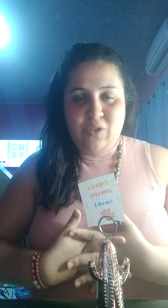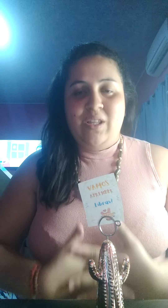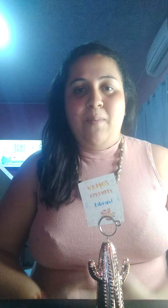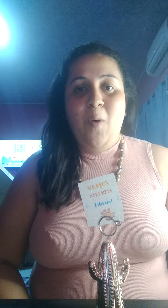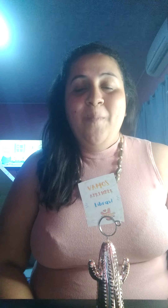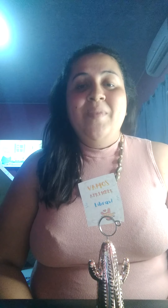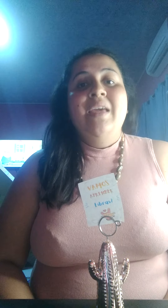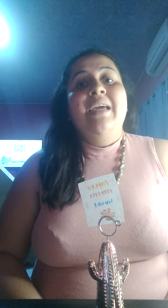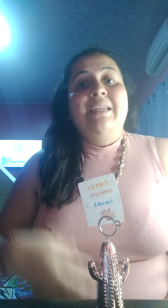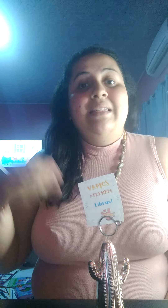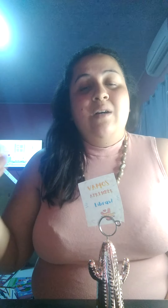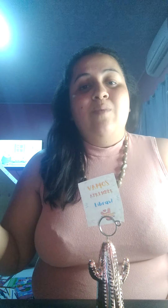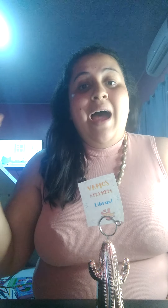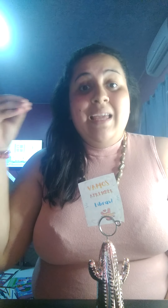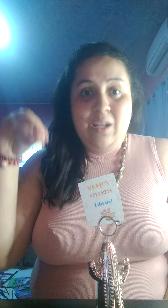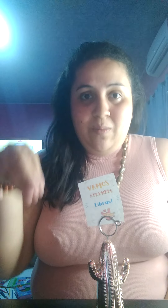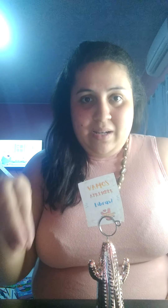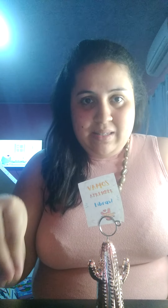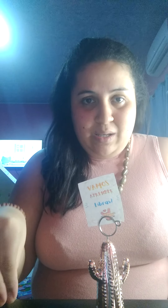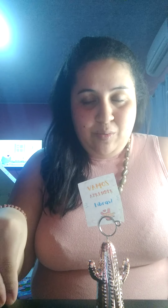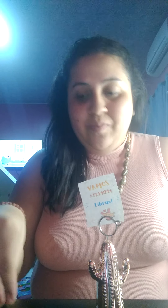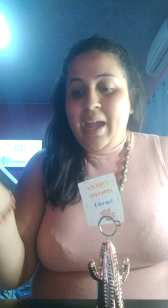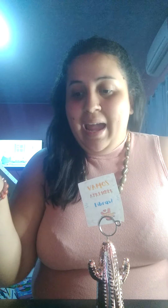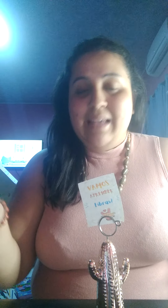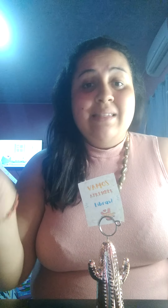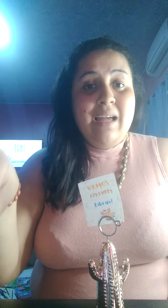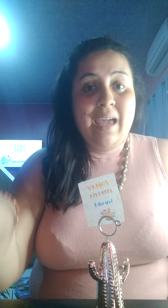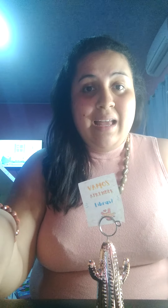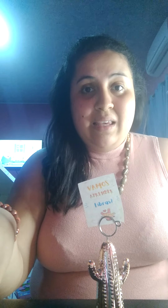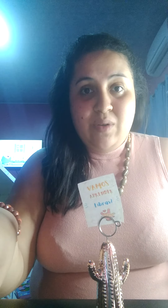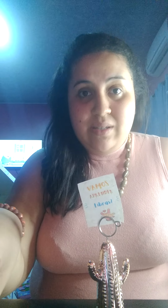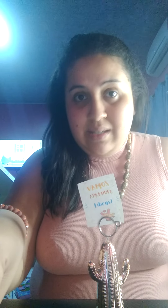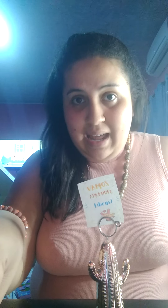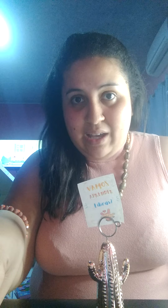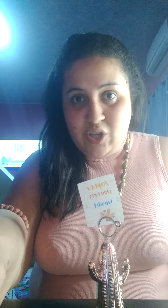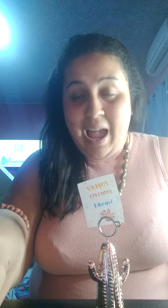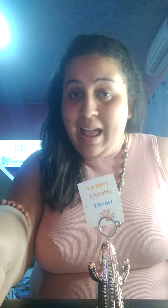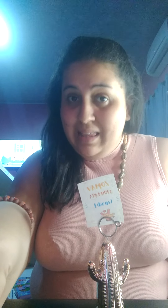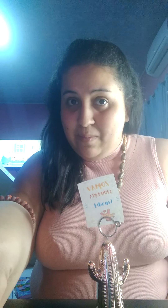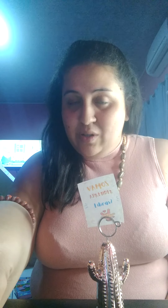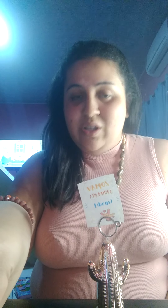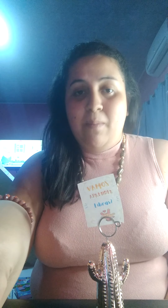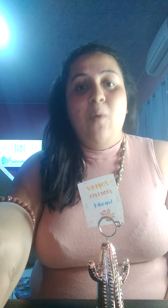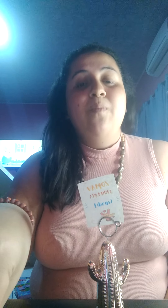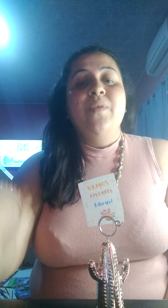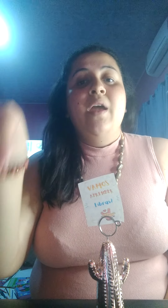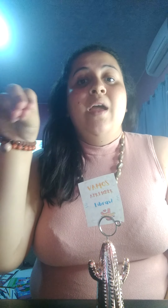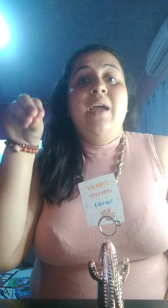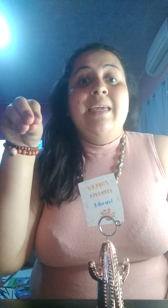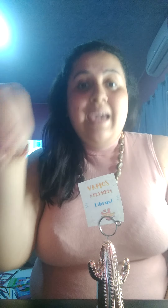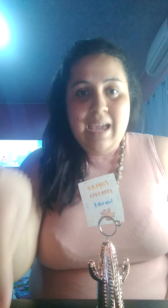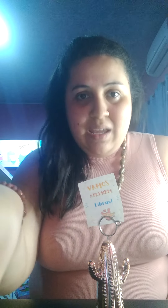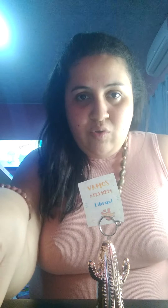tá bom? Então, aqui no Brasil, essa é a língua de sinais, a Libras, tá bom? Quem é que